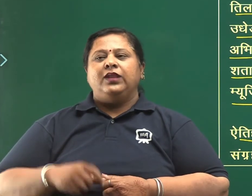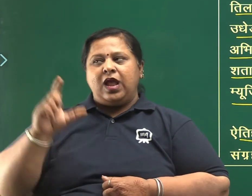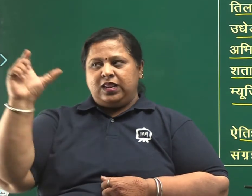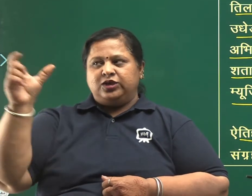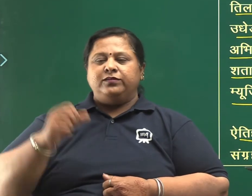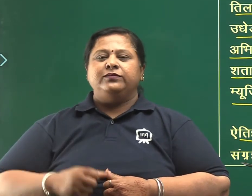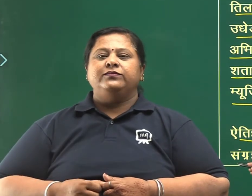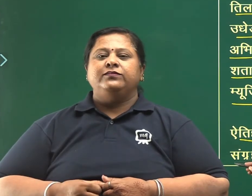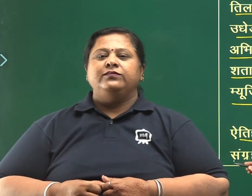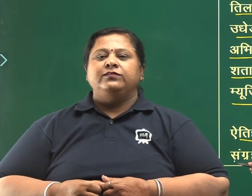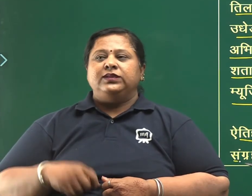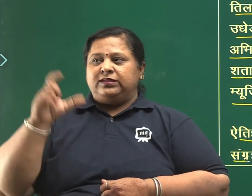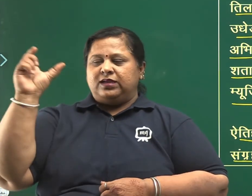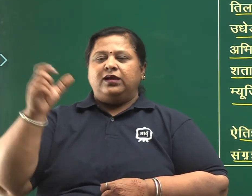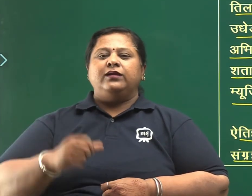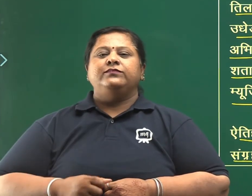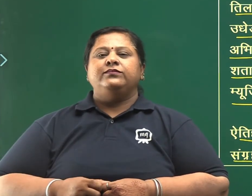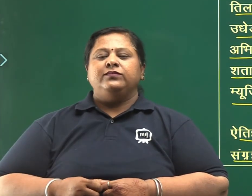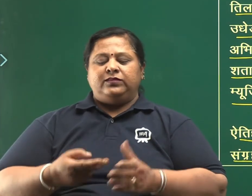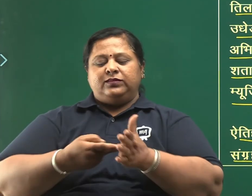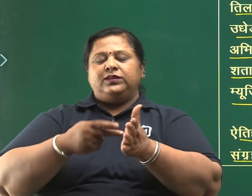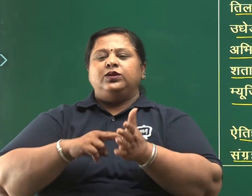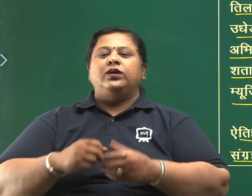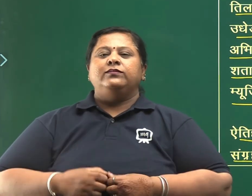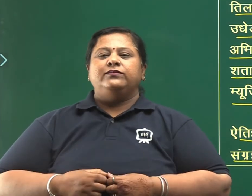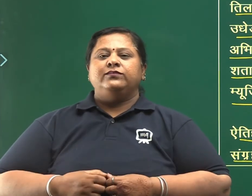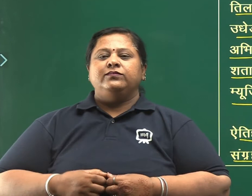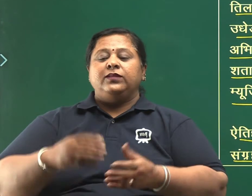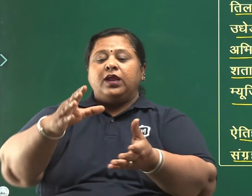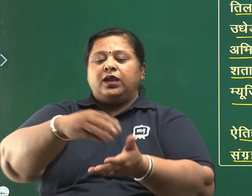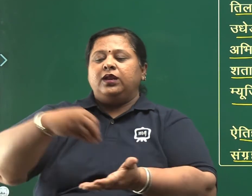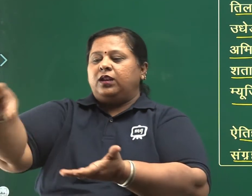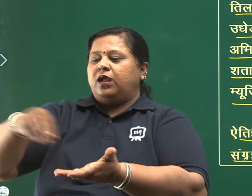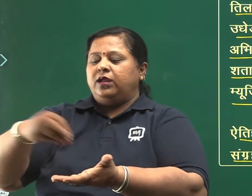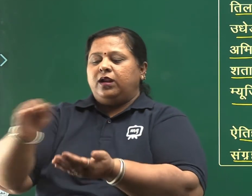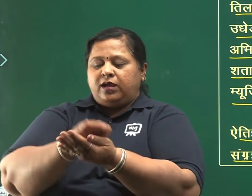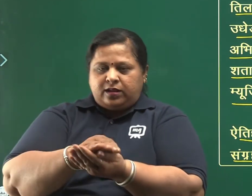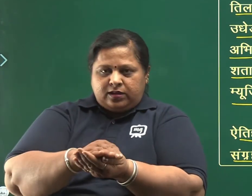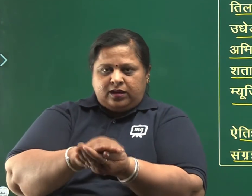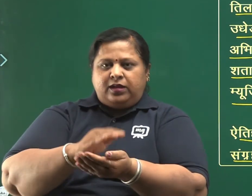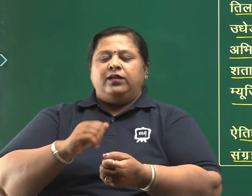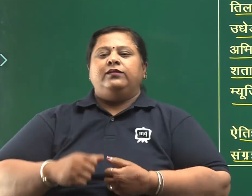अगला शब्द संग्रह, अर्थ होगा इकट्ठा।